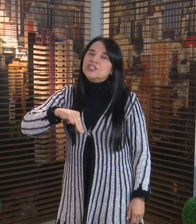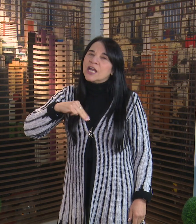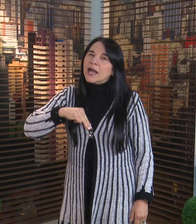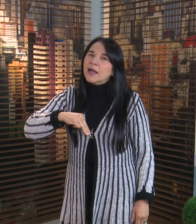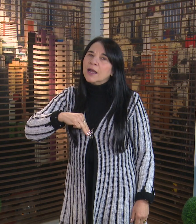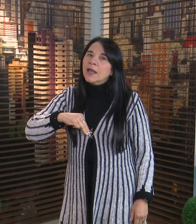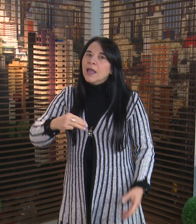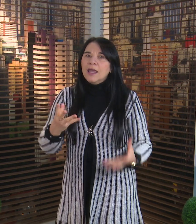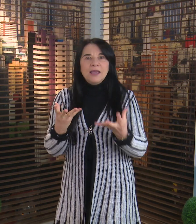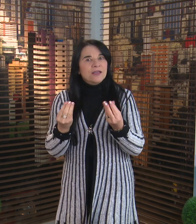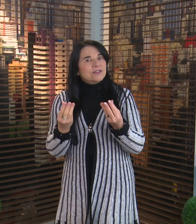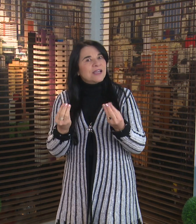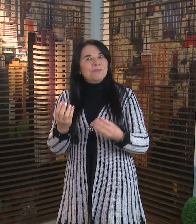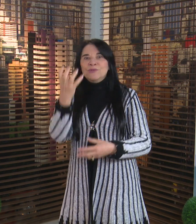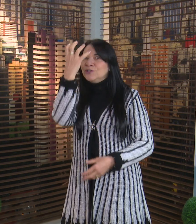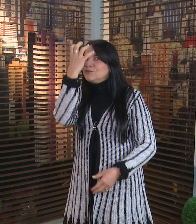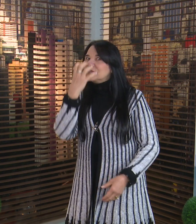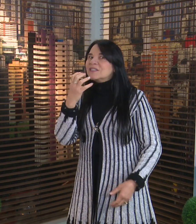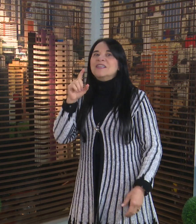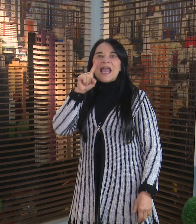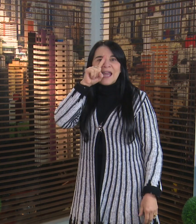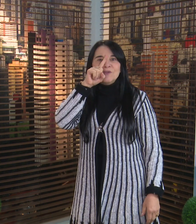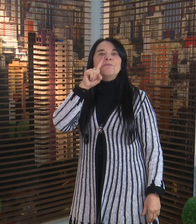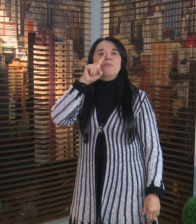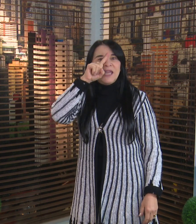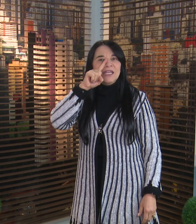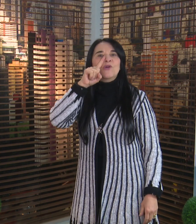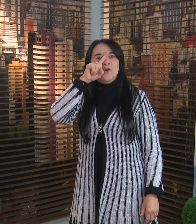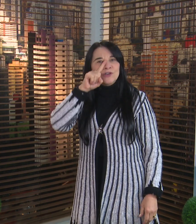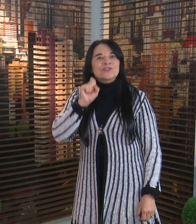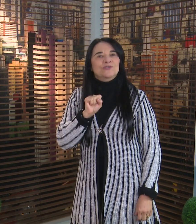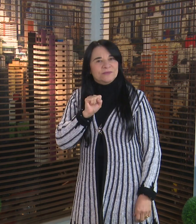Misericórdia! Isso é muito sério e perigoso.